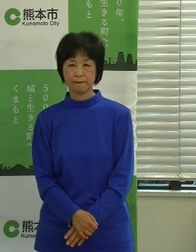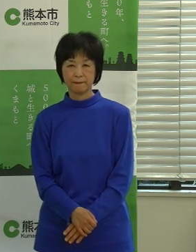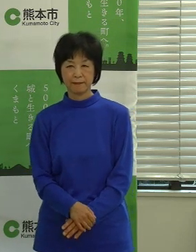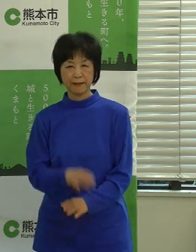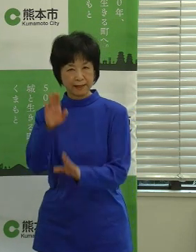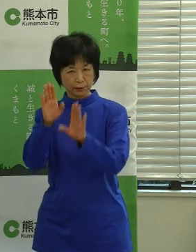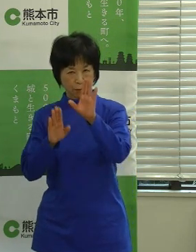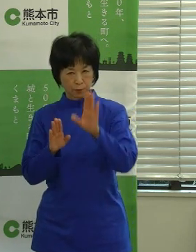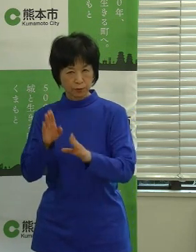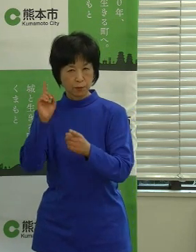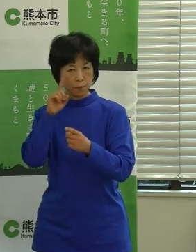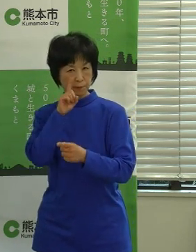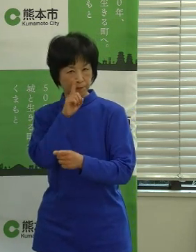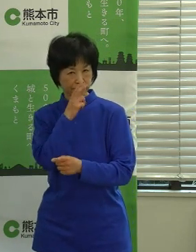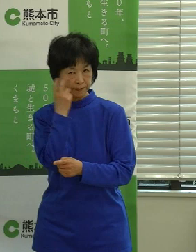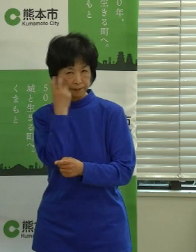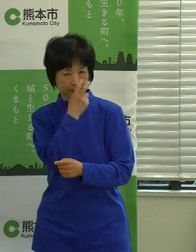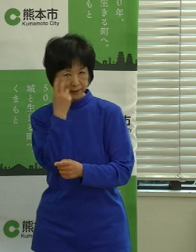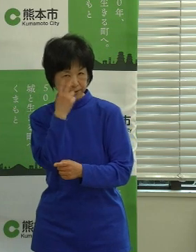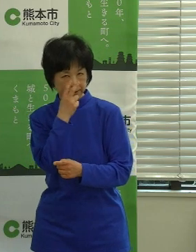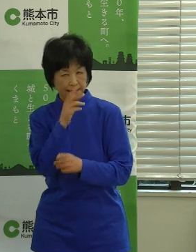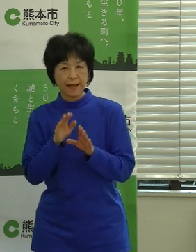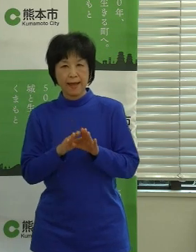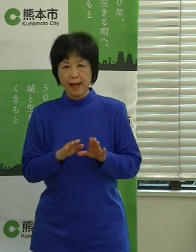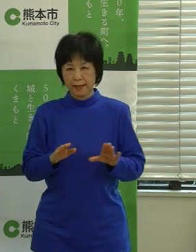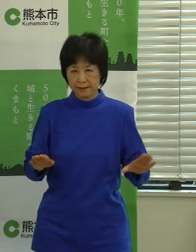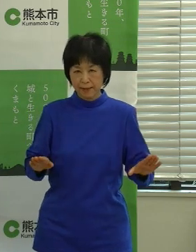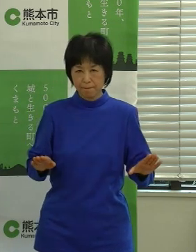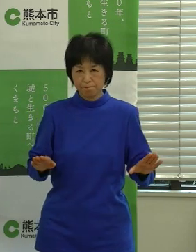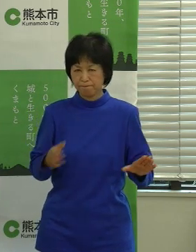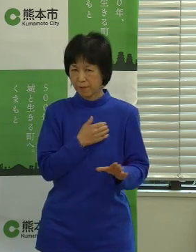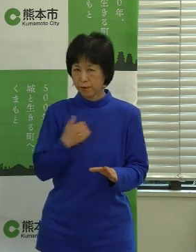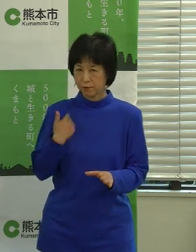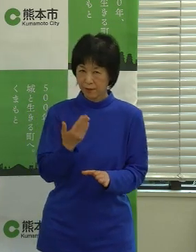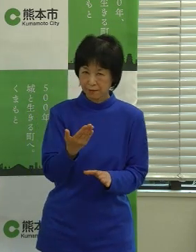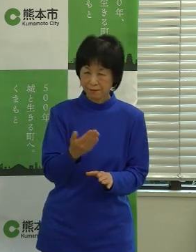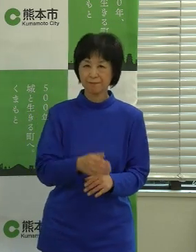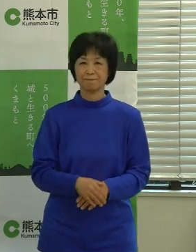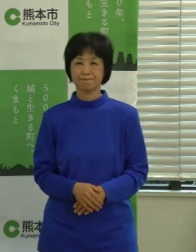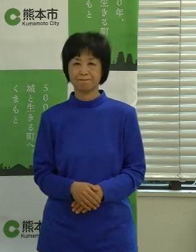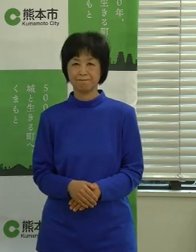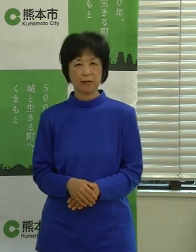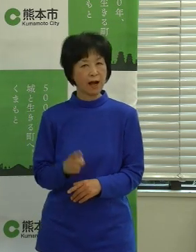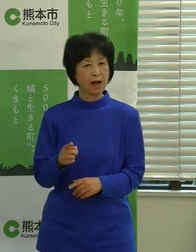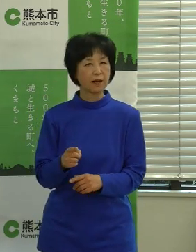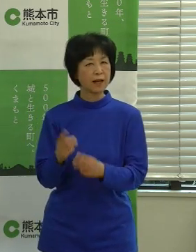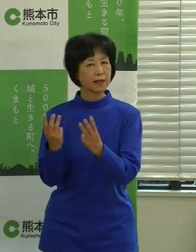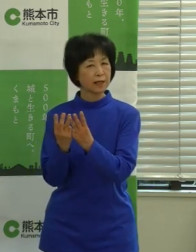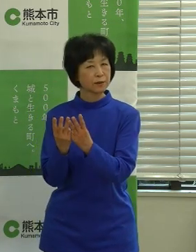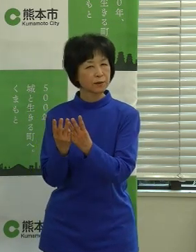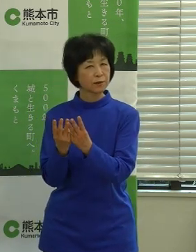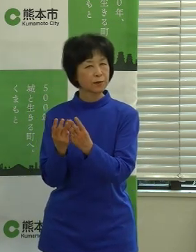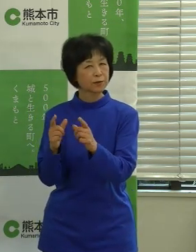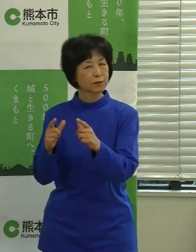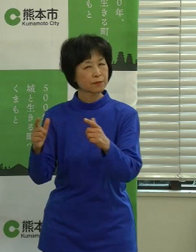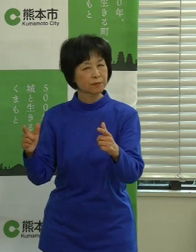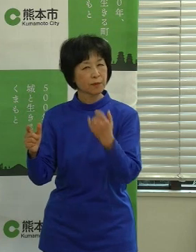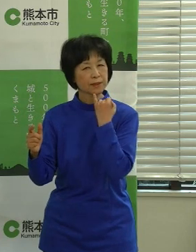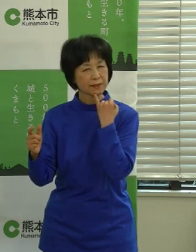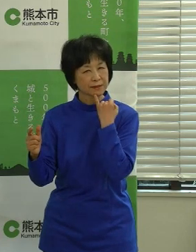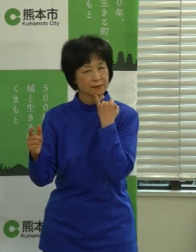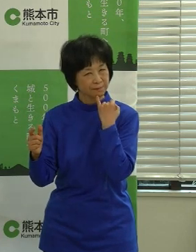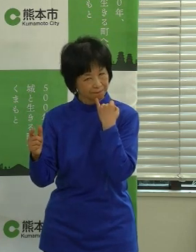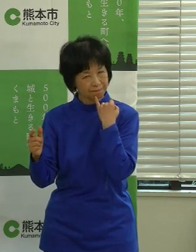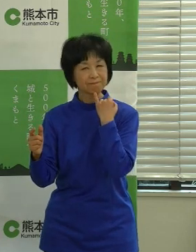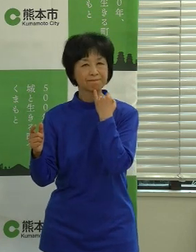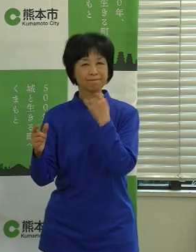子を見ながら、安全面を見ながら、あ、これだともう少し拡大していけるなっていうのが、今日の会議でも